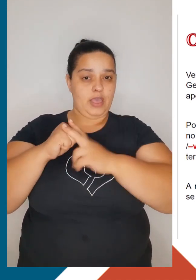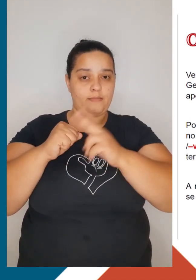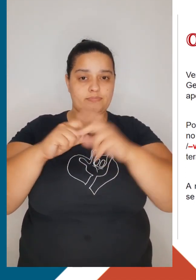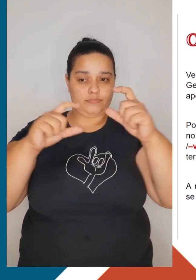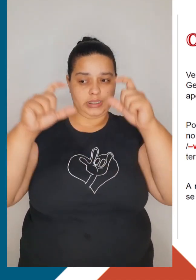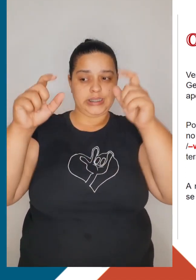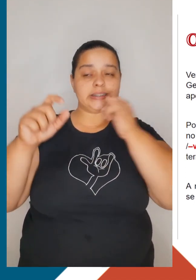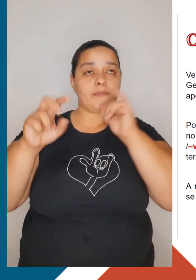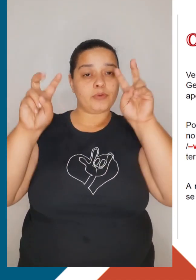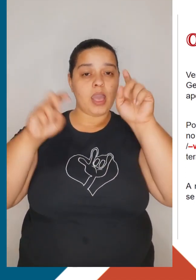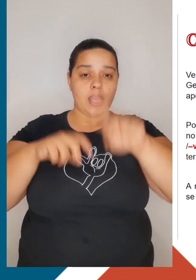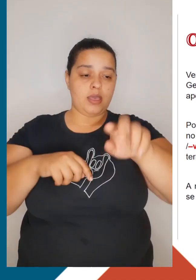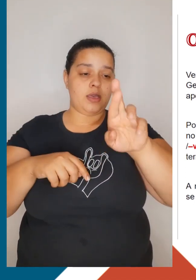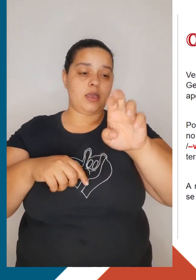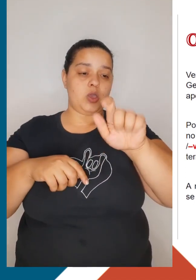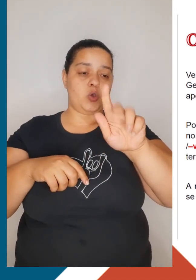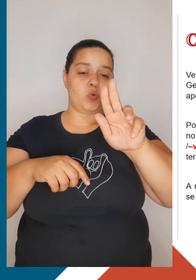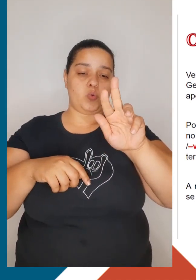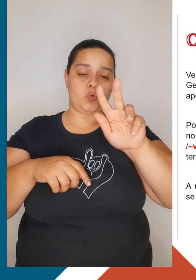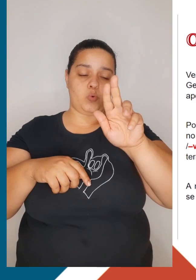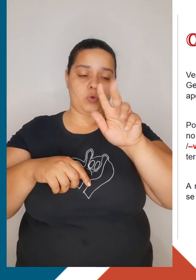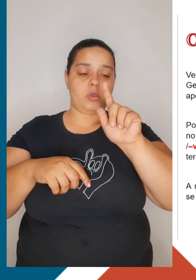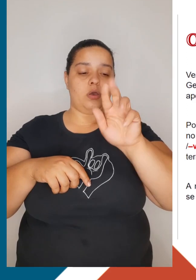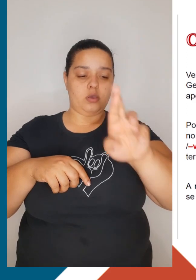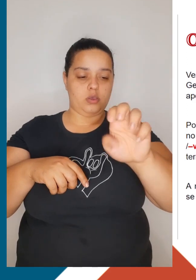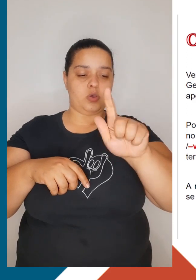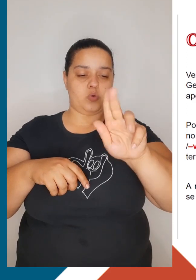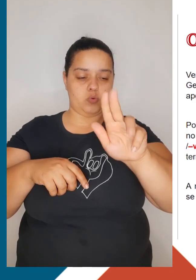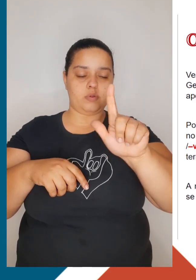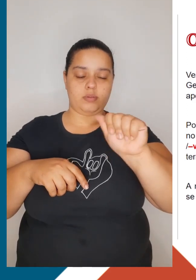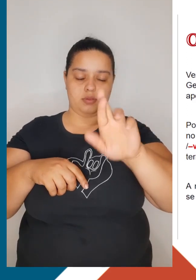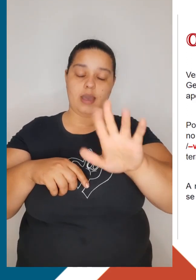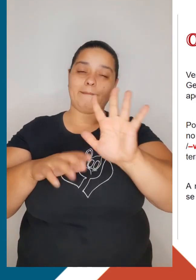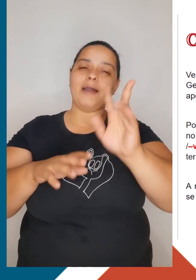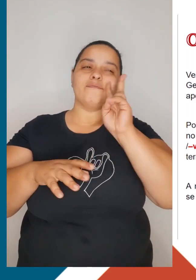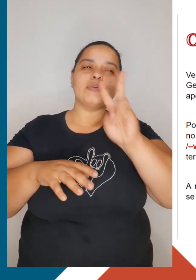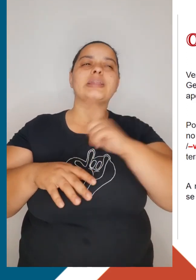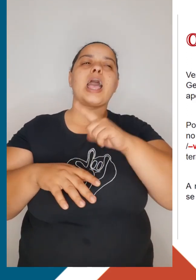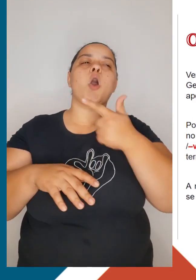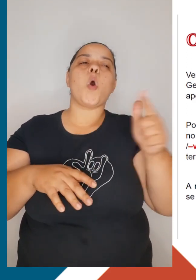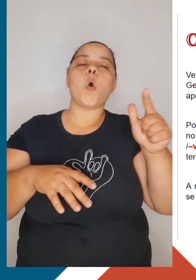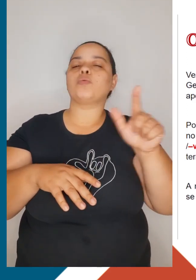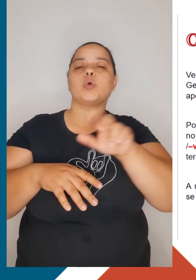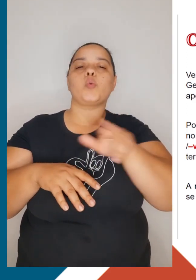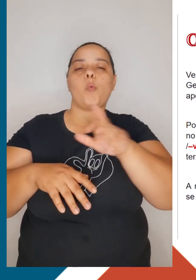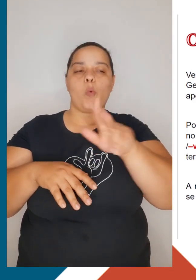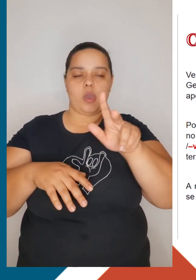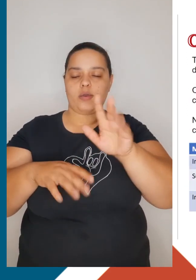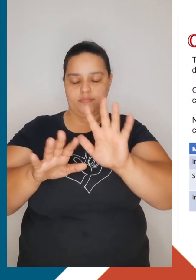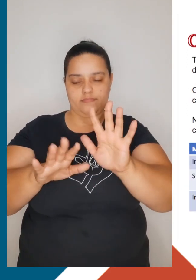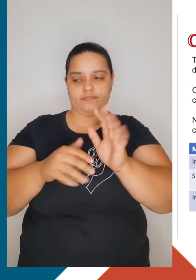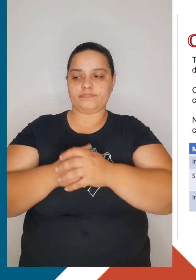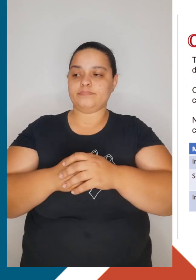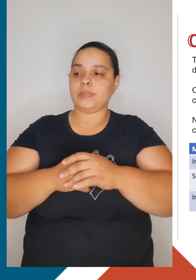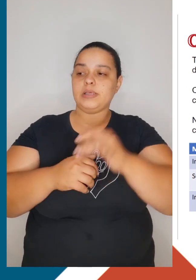você deve recordar das aulas de português que existem verbos com estruturas irregulares, mas isso é uma tarefa para um estudo complementar.